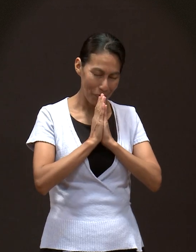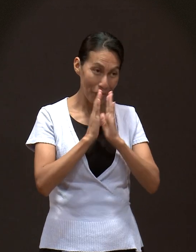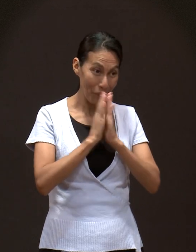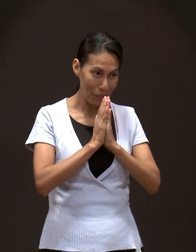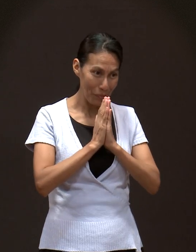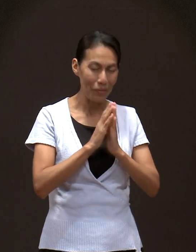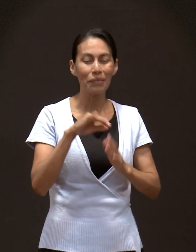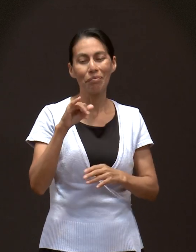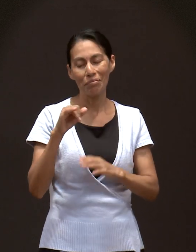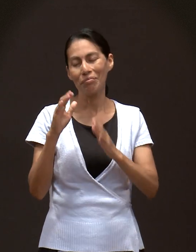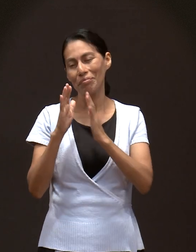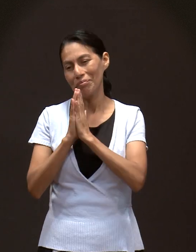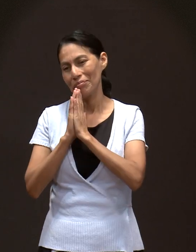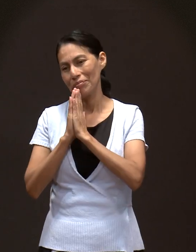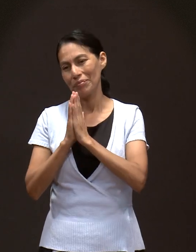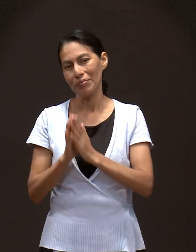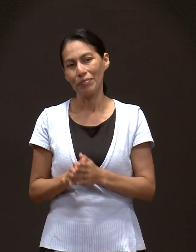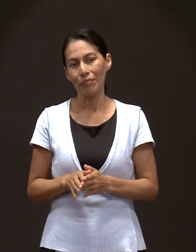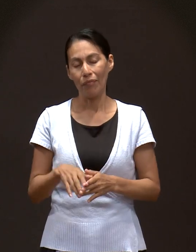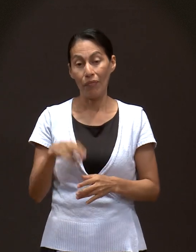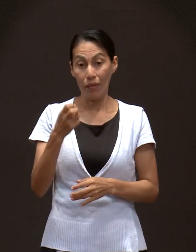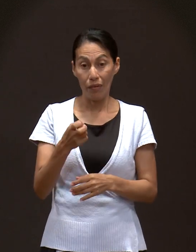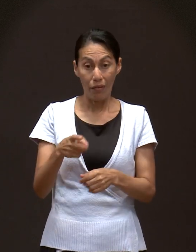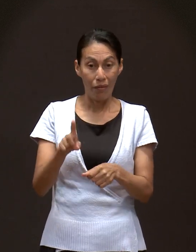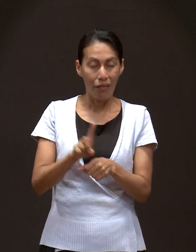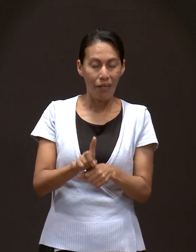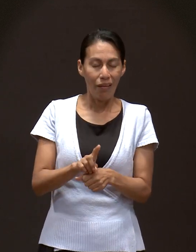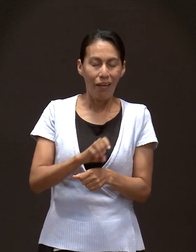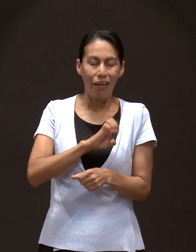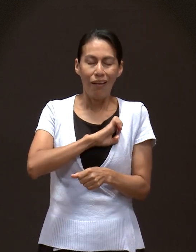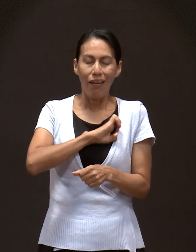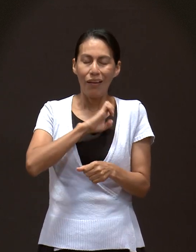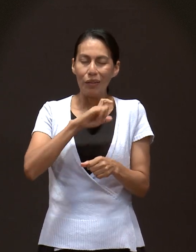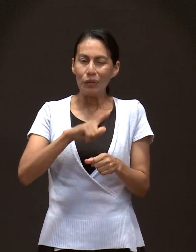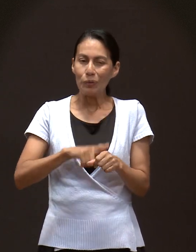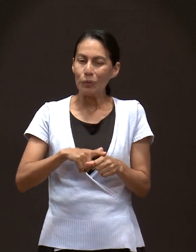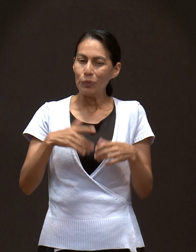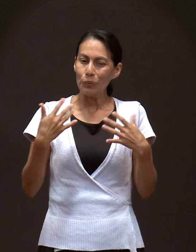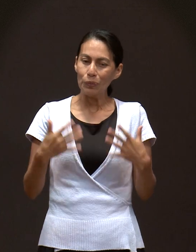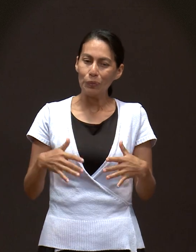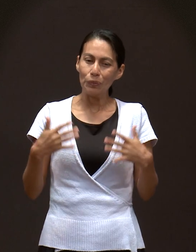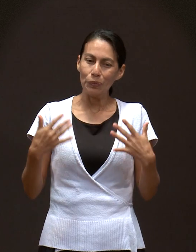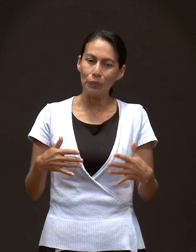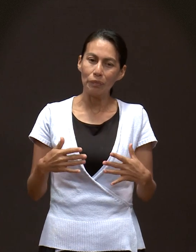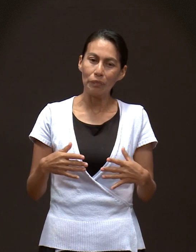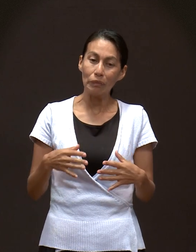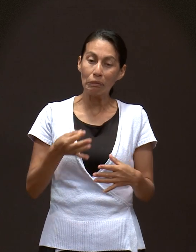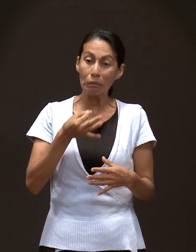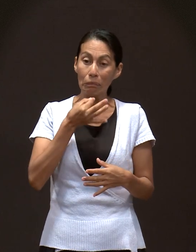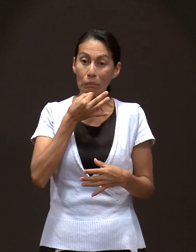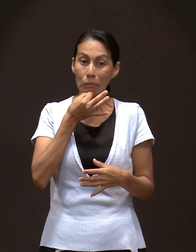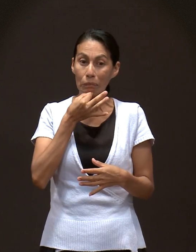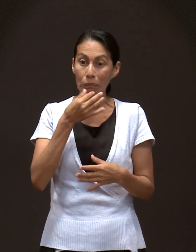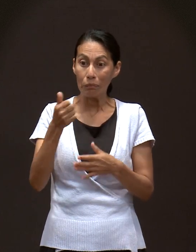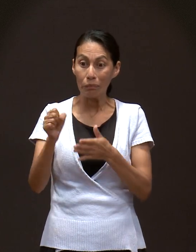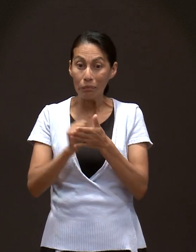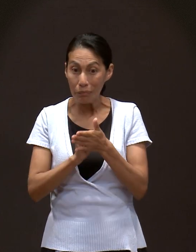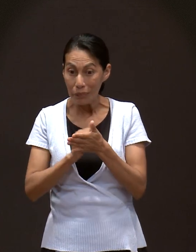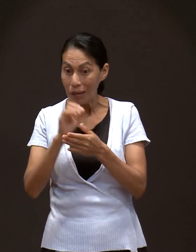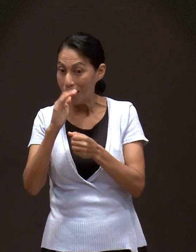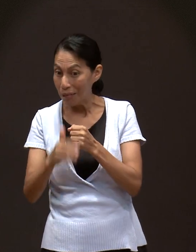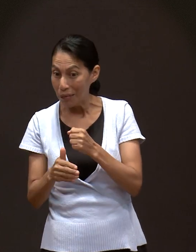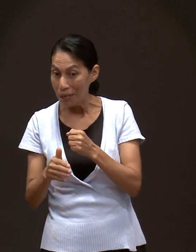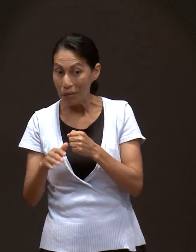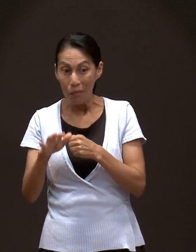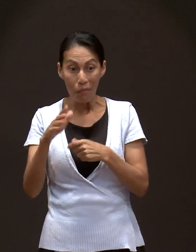¿no? Amén. Y ese día, pues, fue como que muy especial porque estaba a punto de terminar el